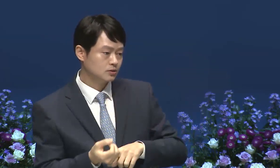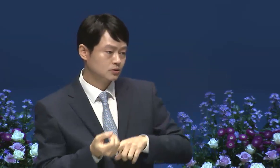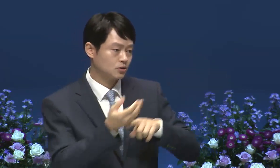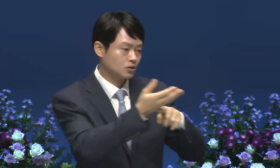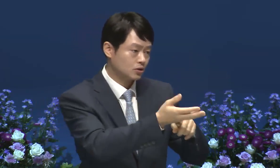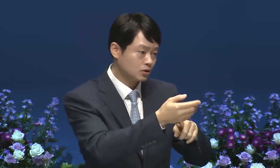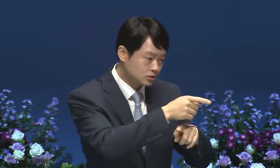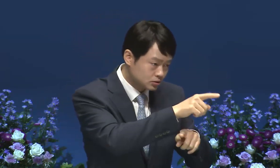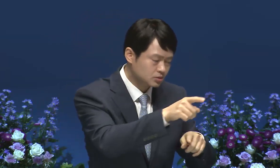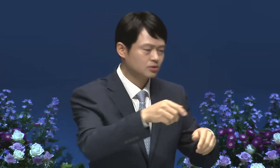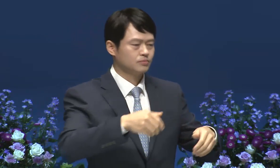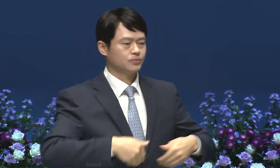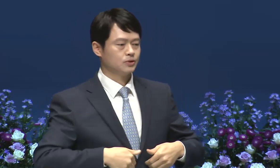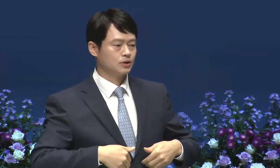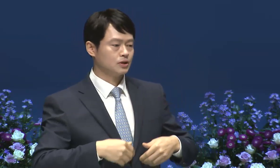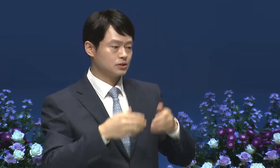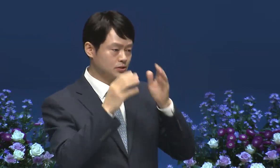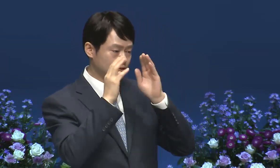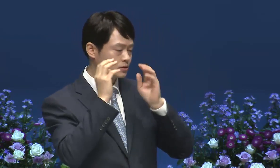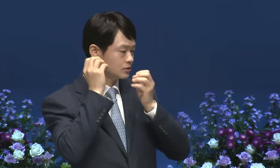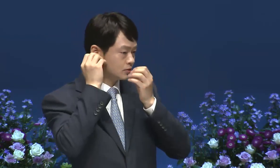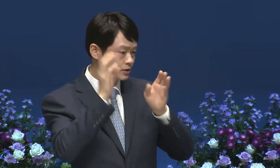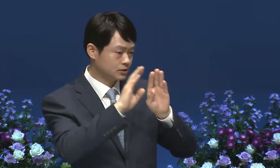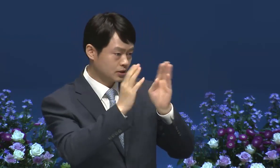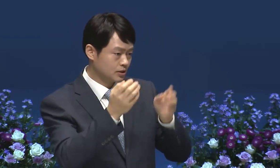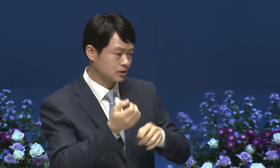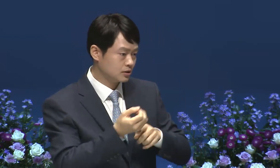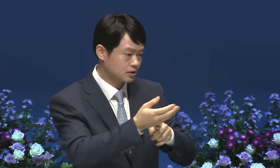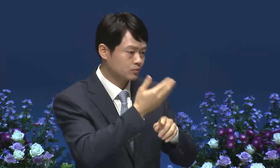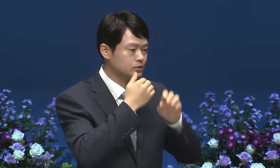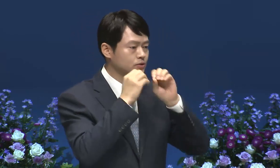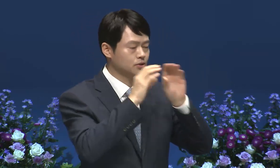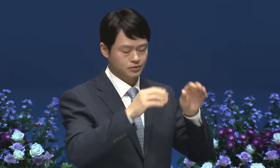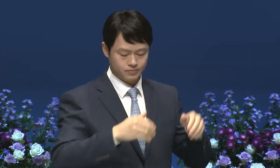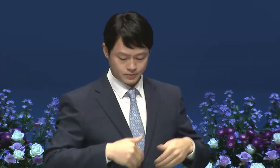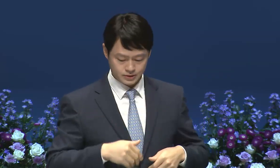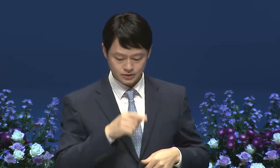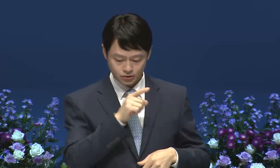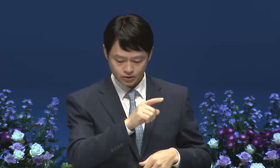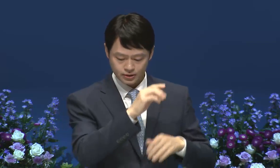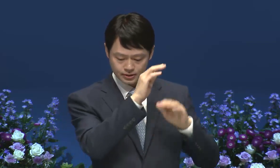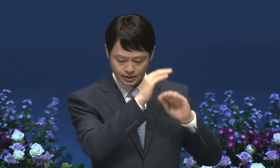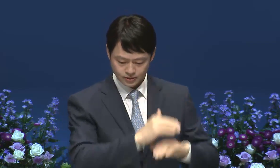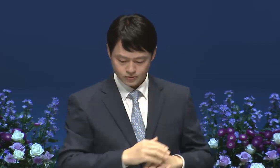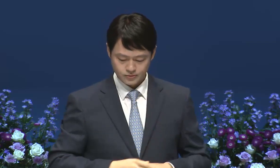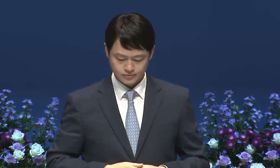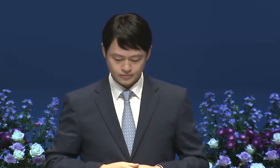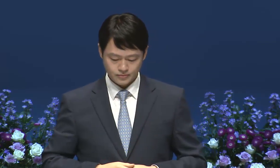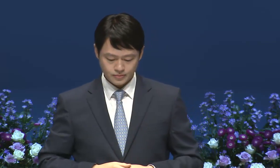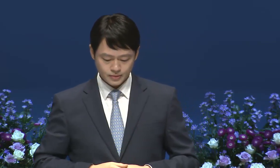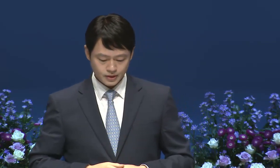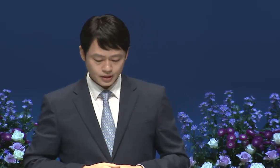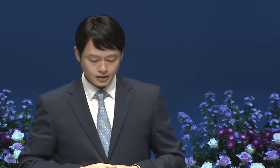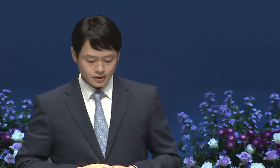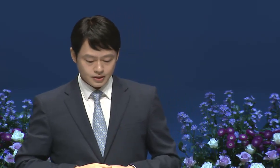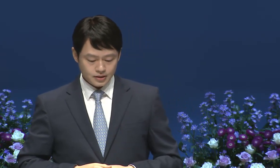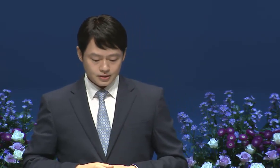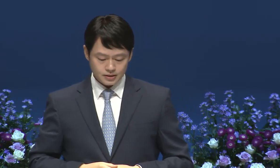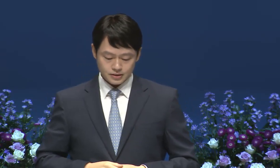복음을 전하고 그 열린 현장에 복음을 증거할 일꾼들이 필요하고 그러면서 그 현장의 영적 에바다가 반드시